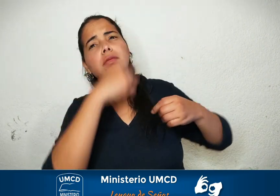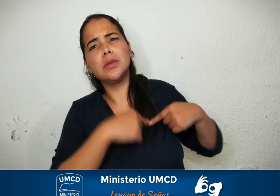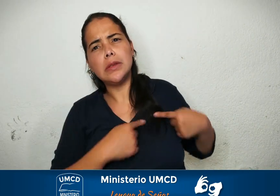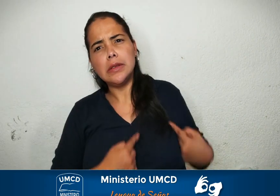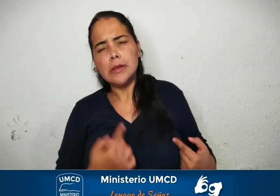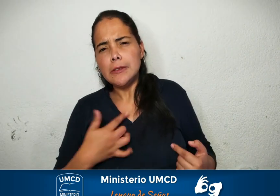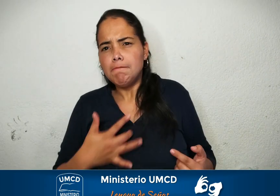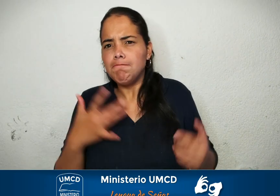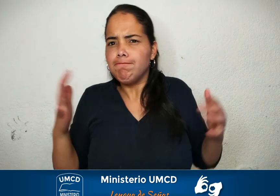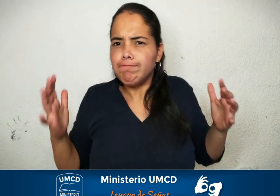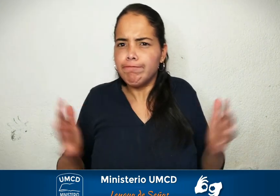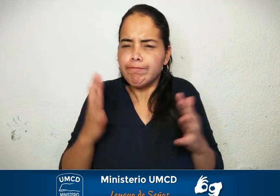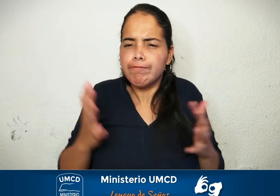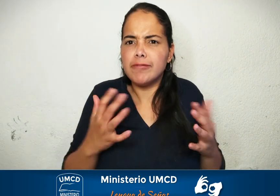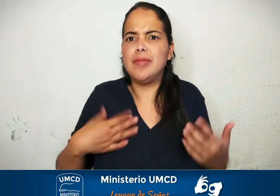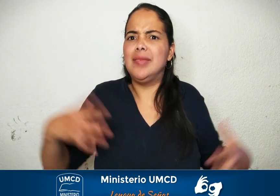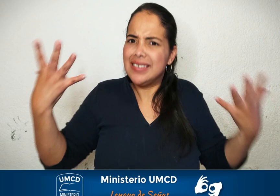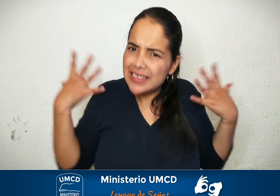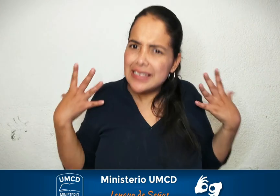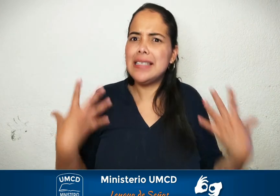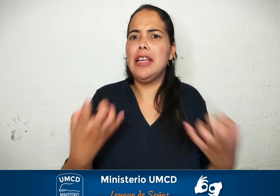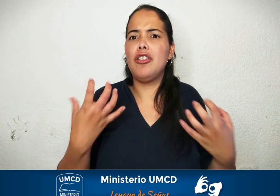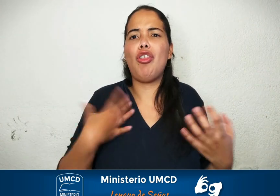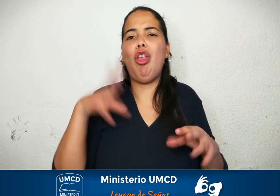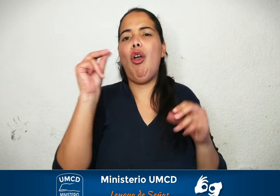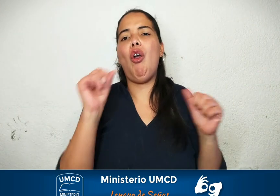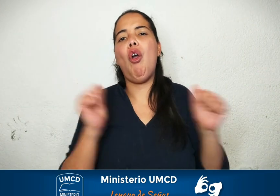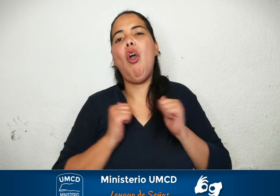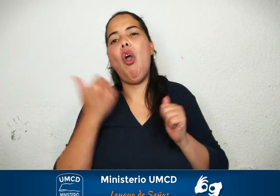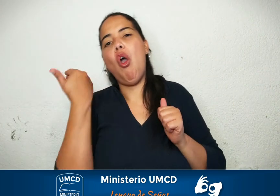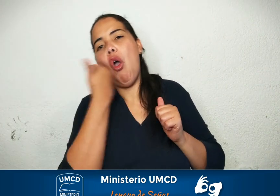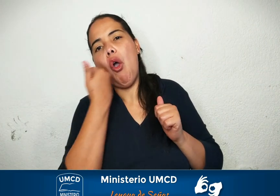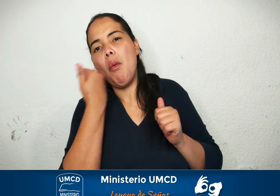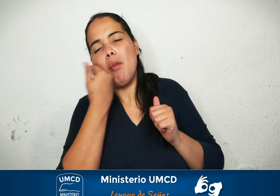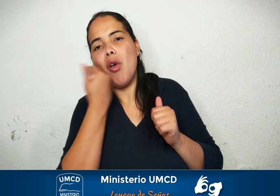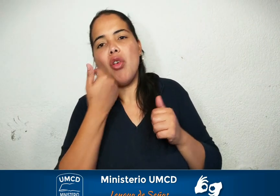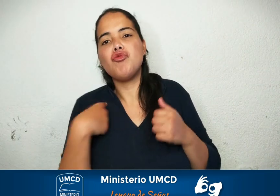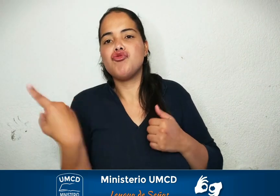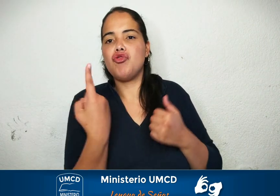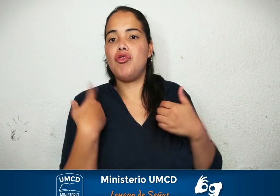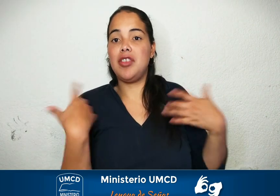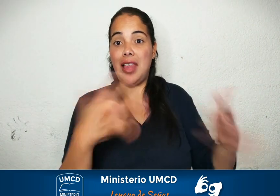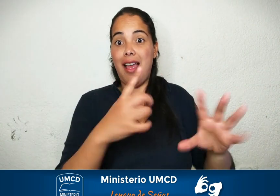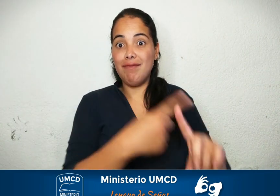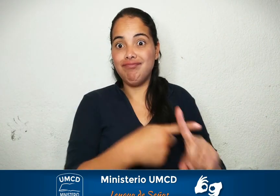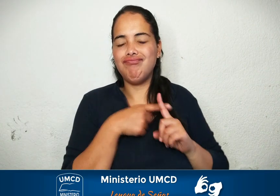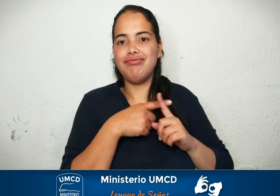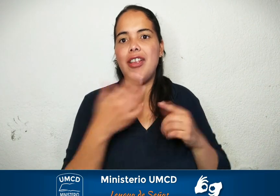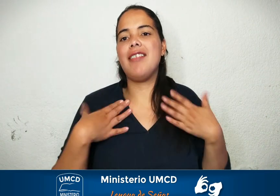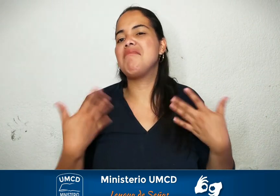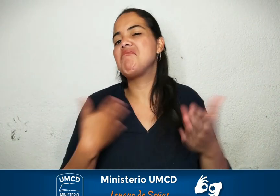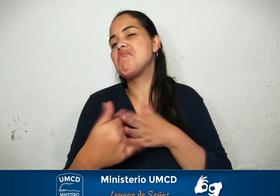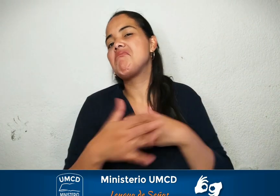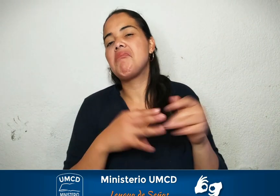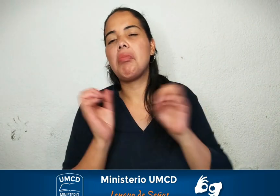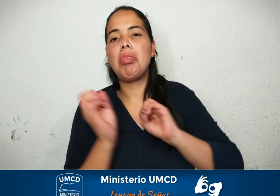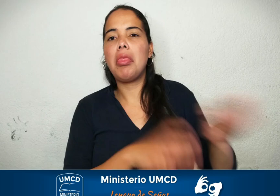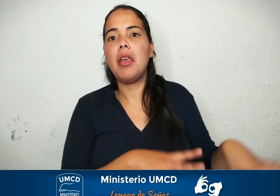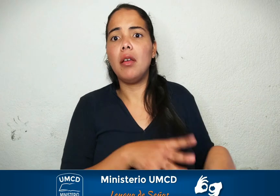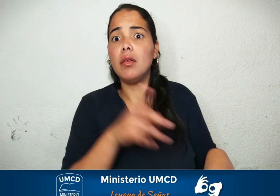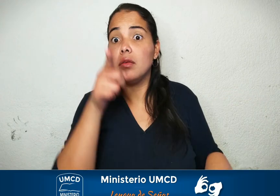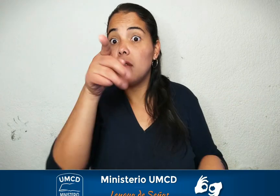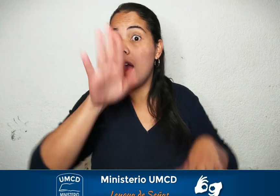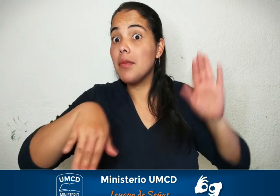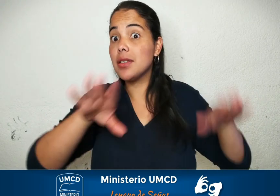y que debe motivarnos, debe levantarnos de donde estamos para poder cumplir esa tarea.